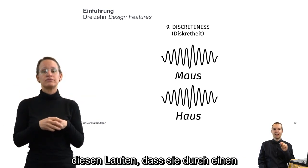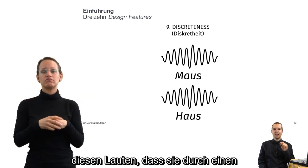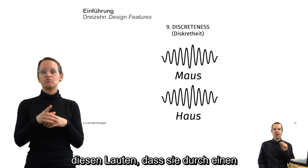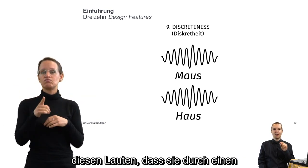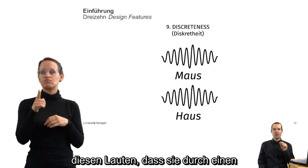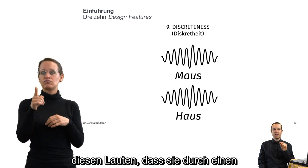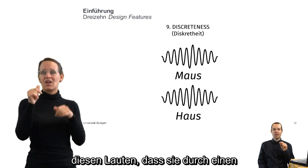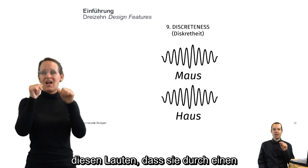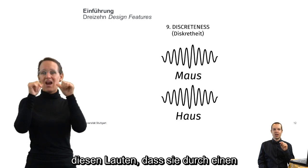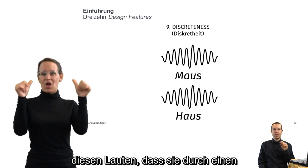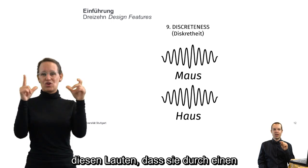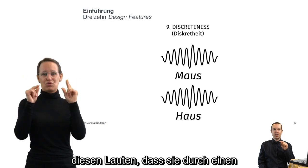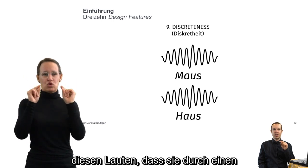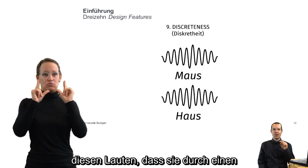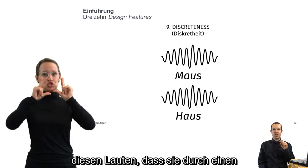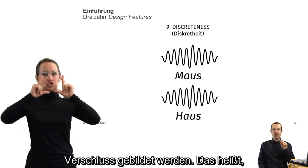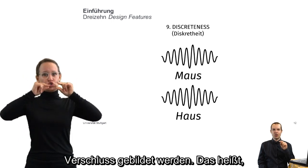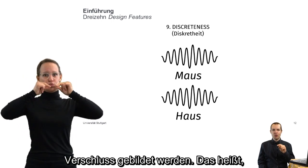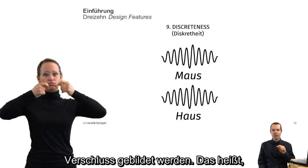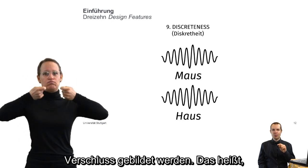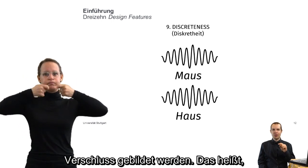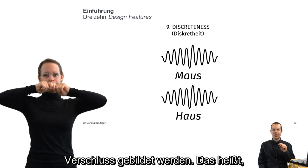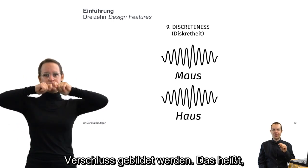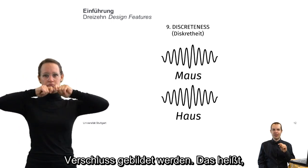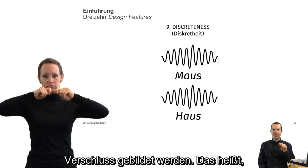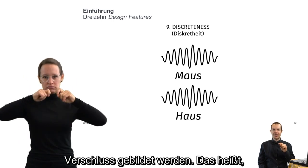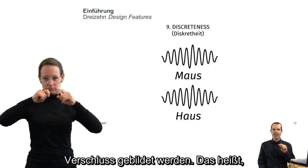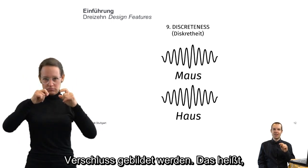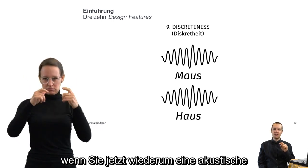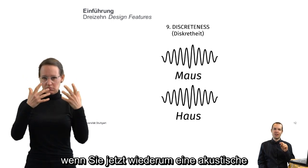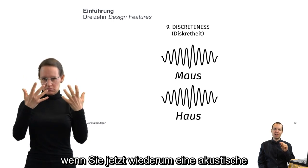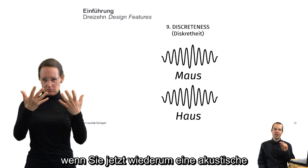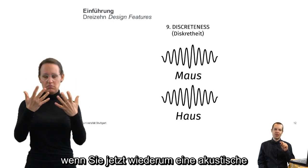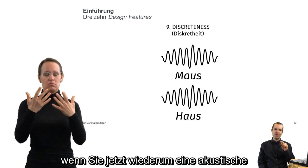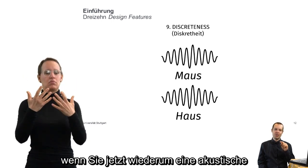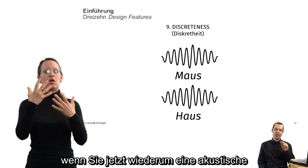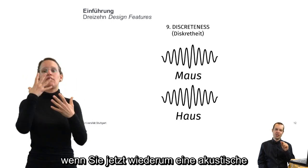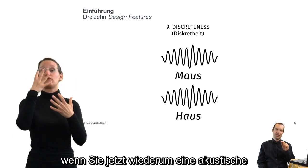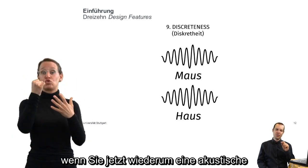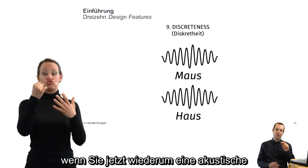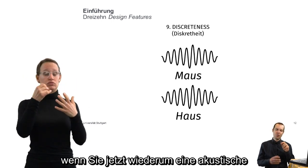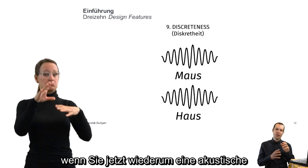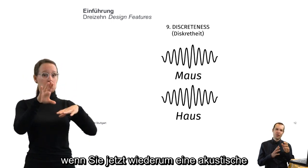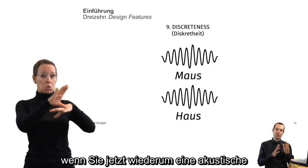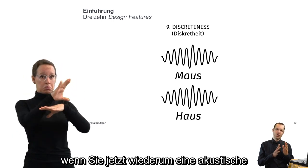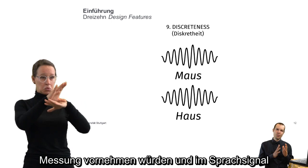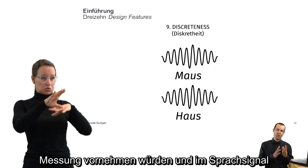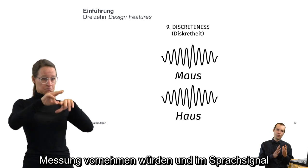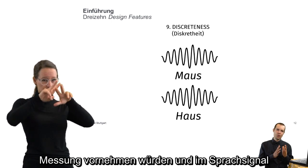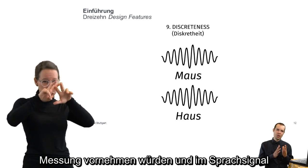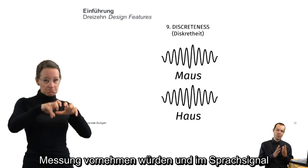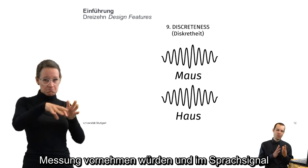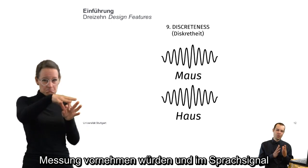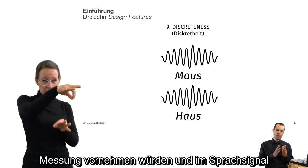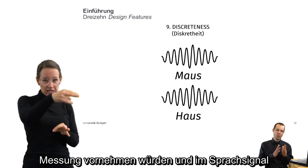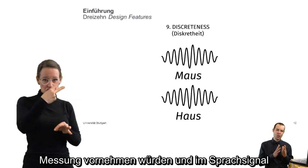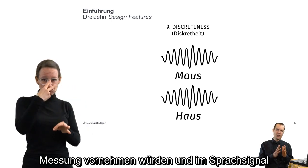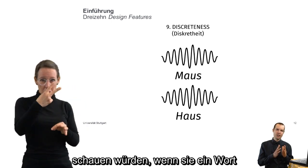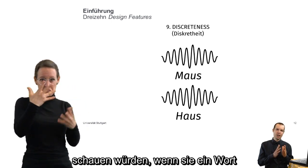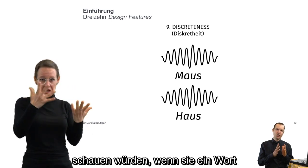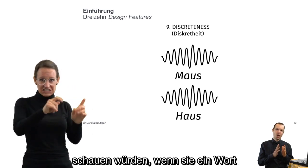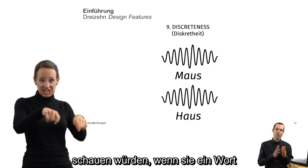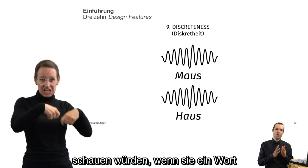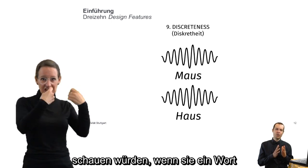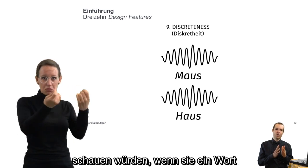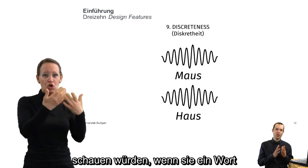eigentlich an diesen Lauten, dass sie durch einen Verschluss gebildet werden. Das heißt, wenn sie jetzt wiederum eine akustische Messung vornehmen würden und im